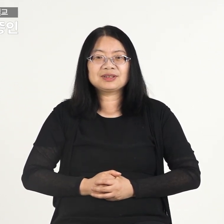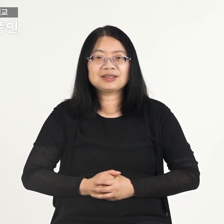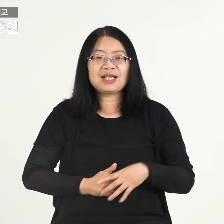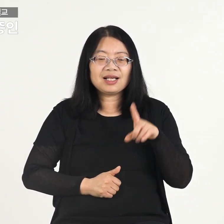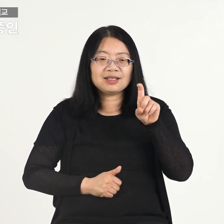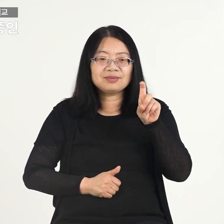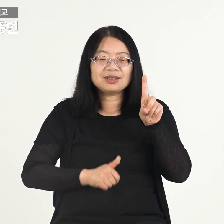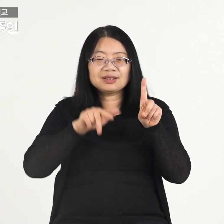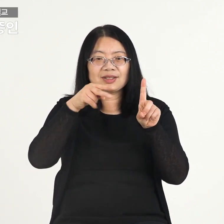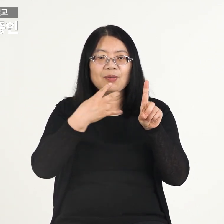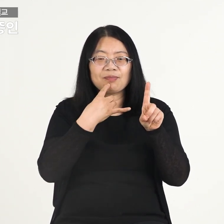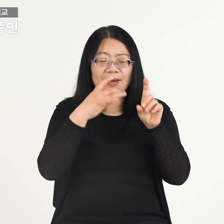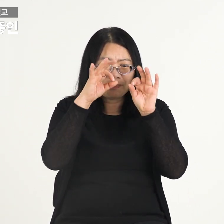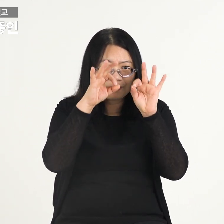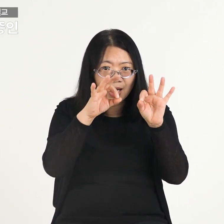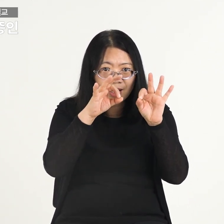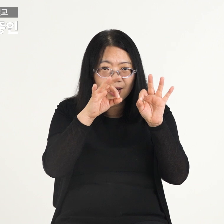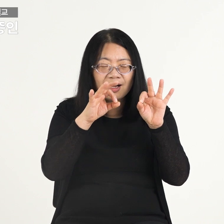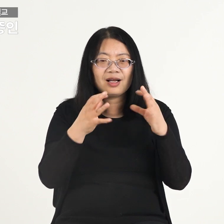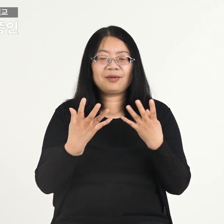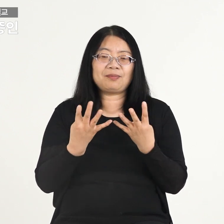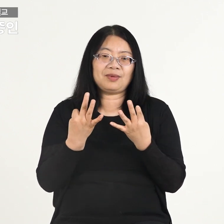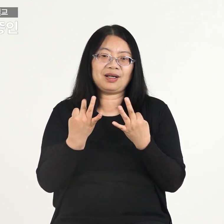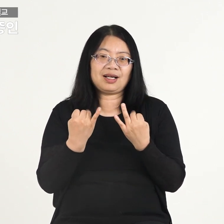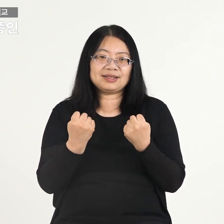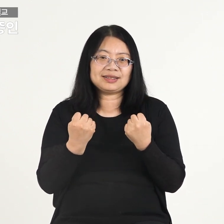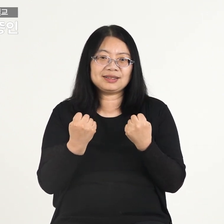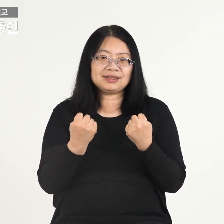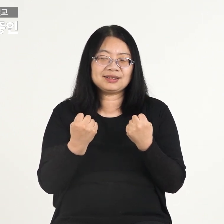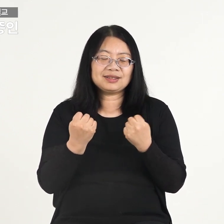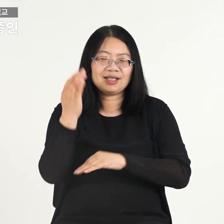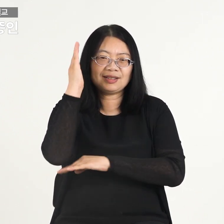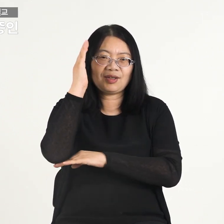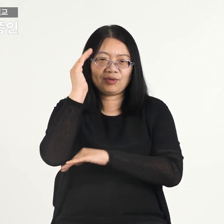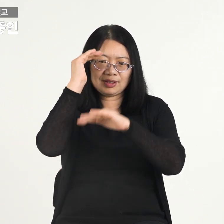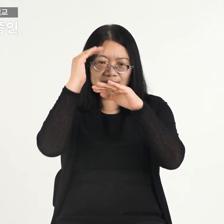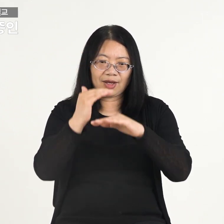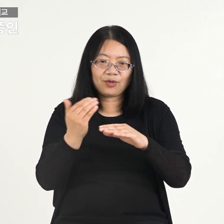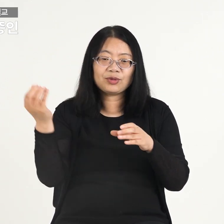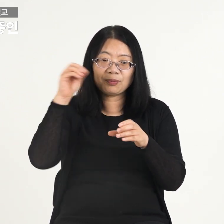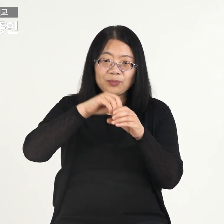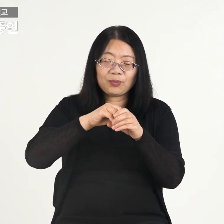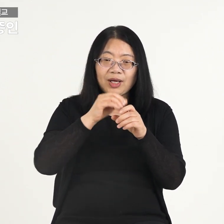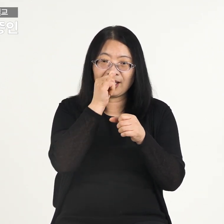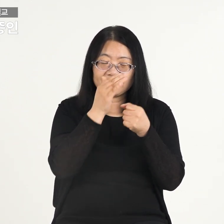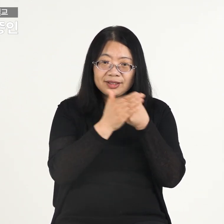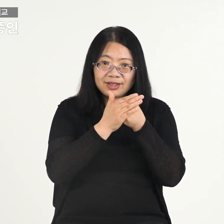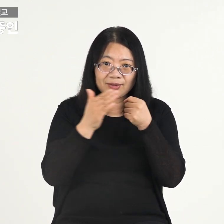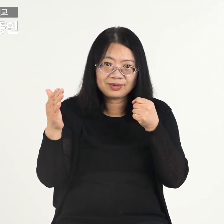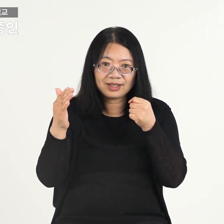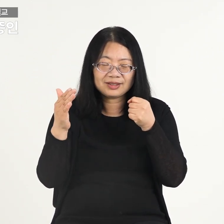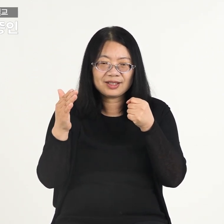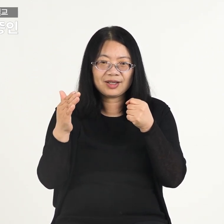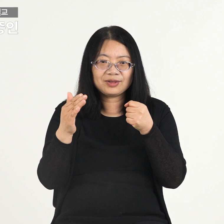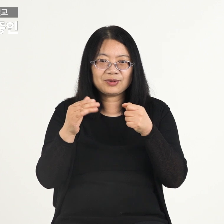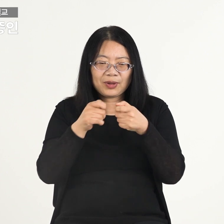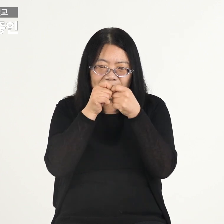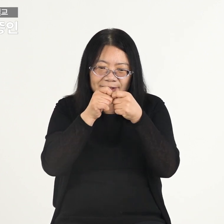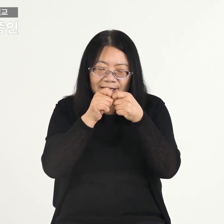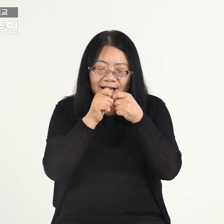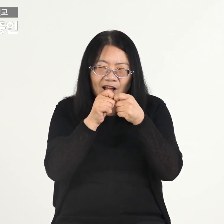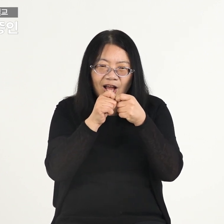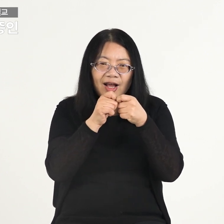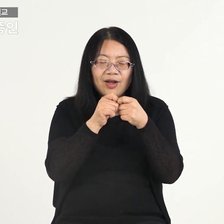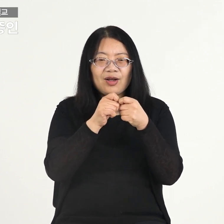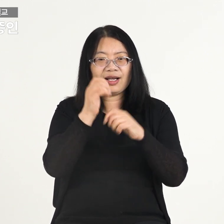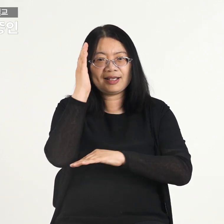놓고 봐도 이 안에는 많은 메시지가 감춰져 있기 때문에 우리가 좀 깊게 볼 필요가 있어요.